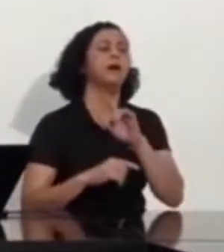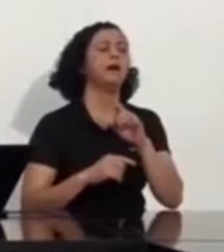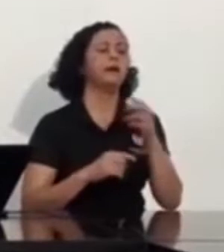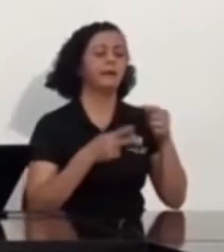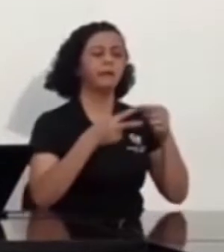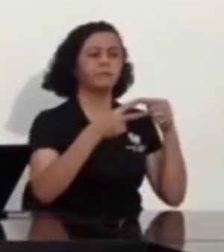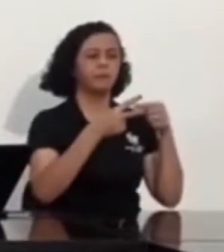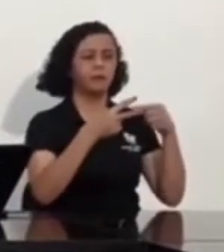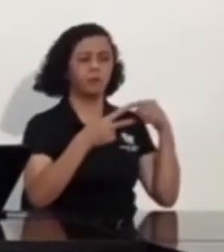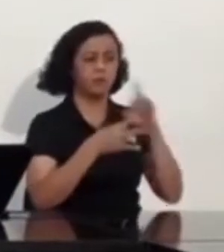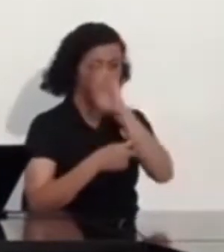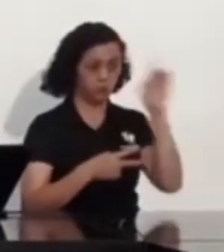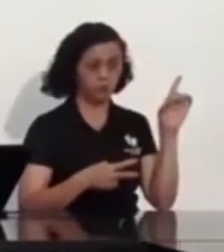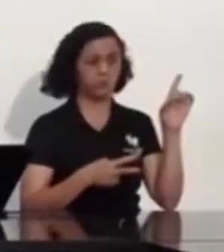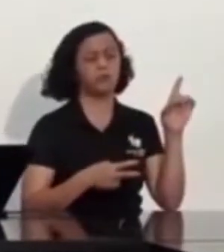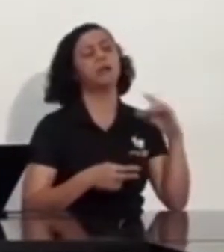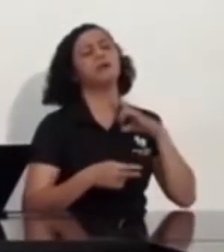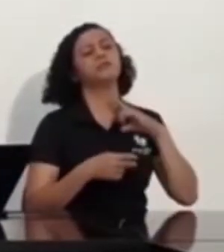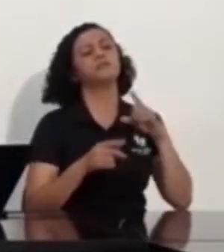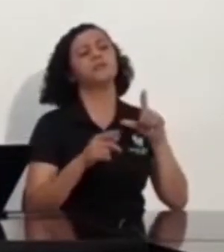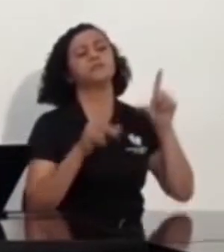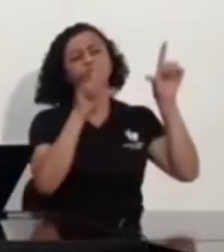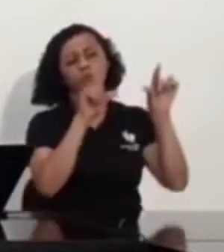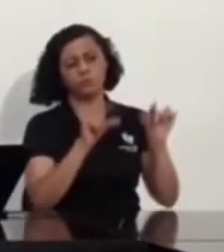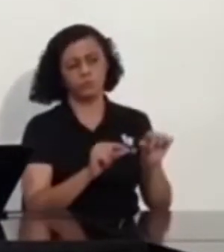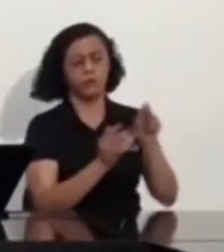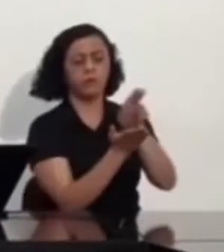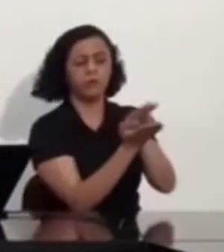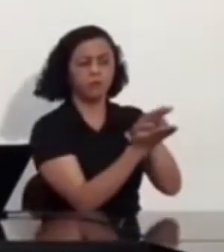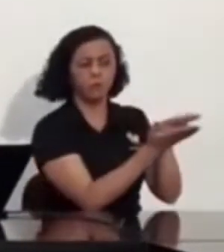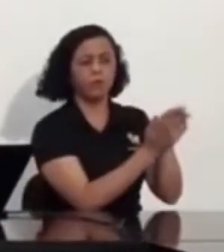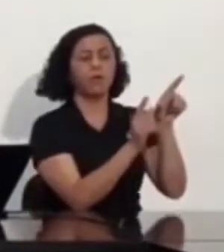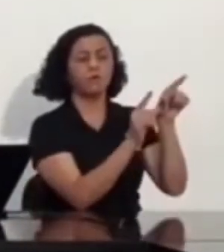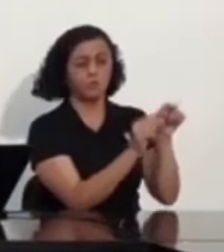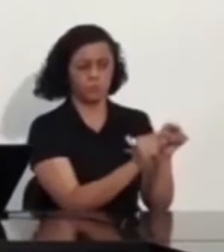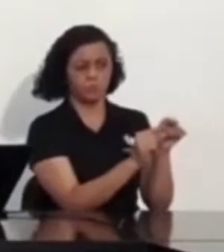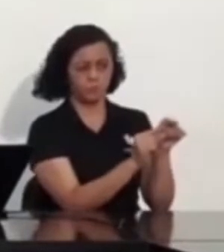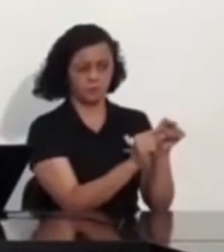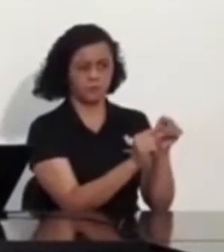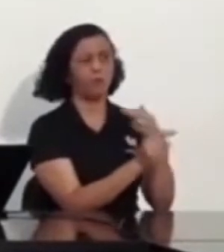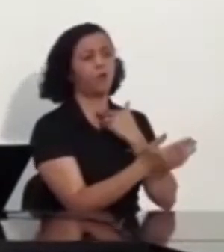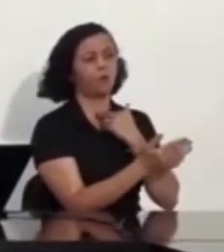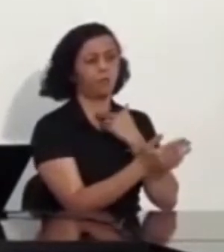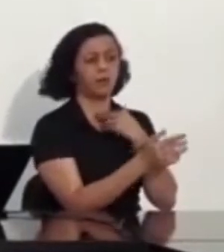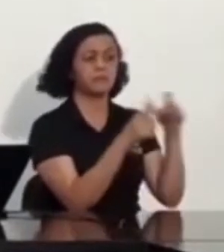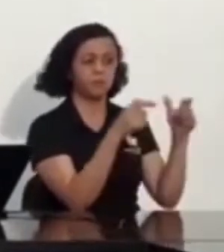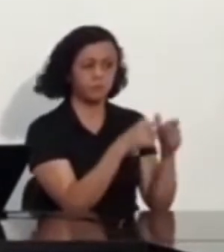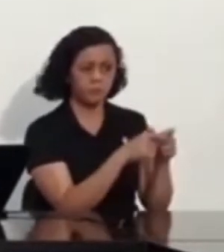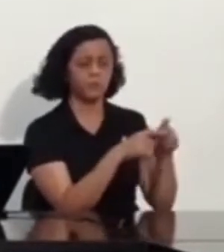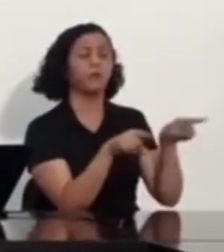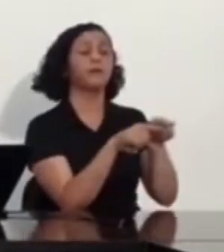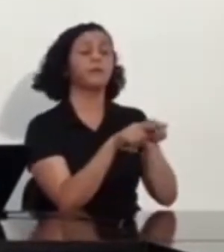uma redução um pouco da ocupação dos leitos do UTI, mas chegamos a ter